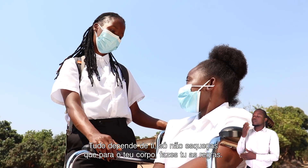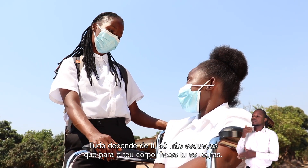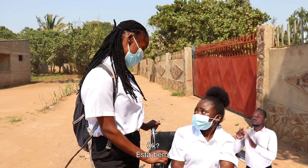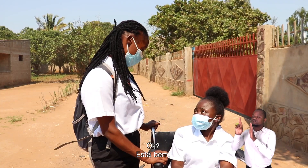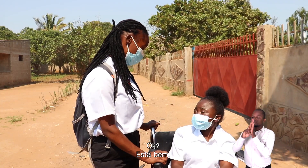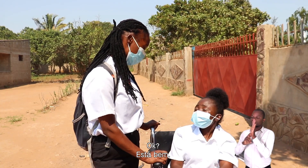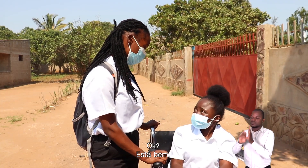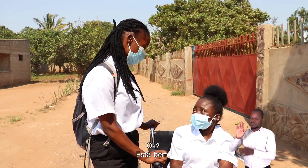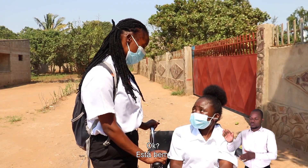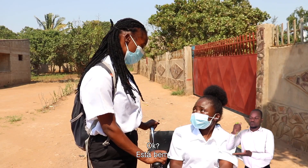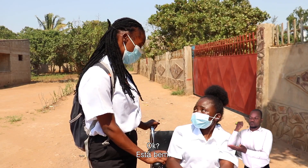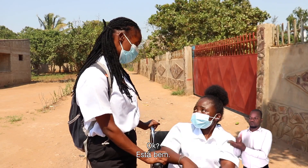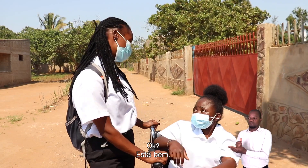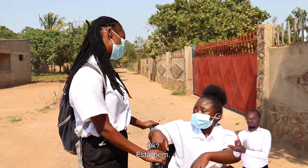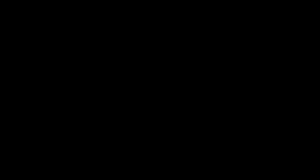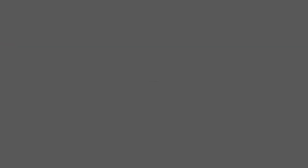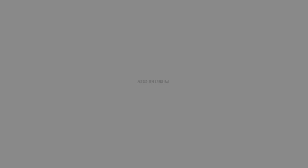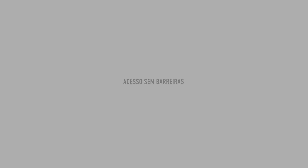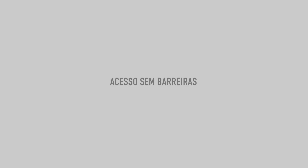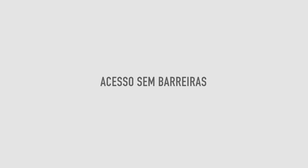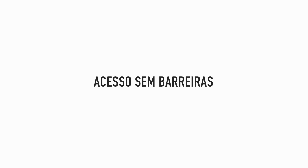as regras, ok? Está bem.